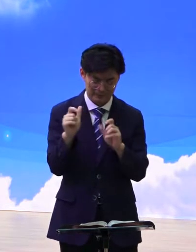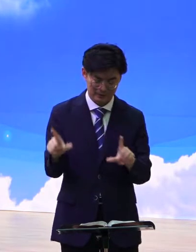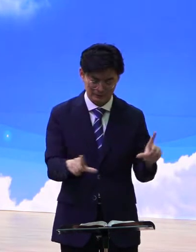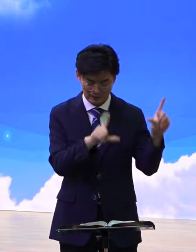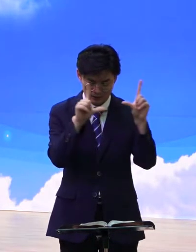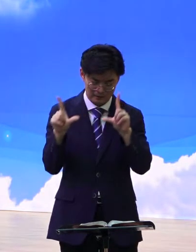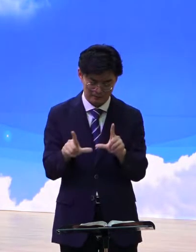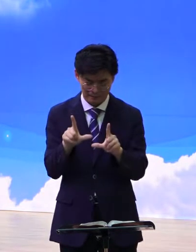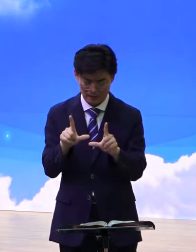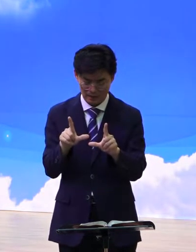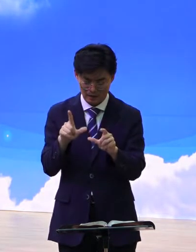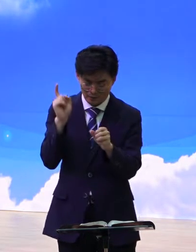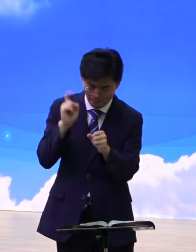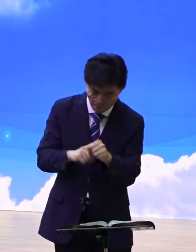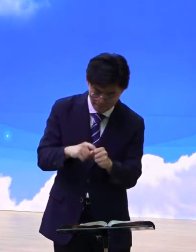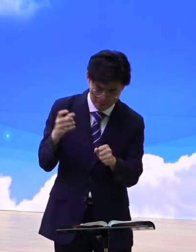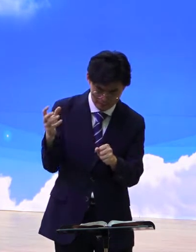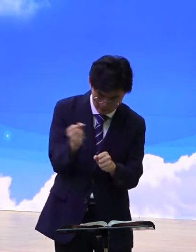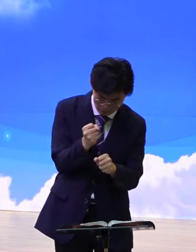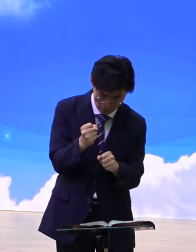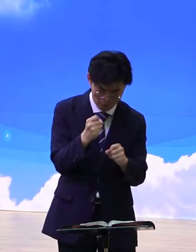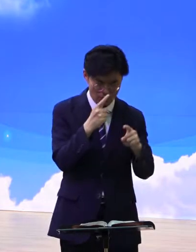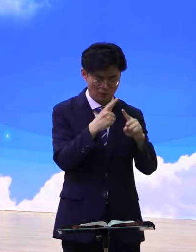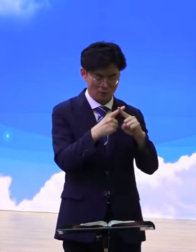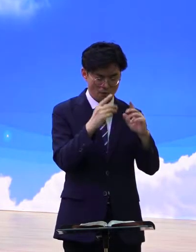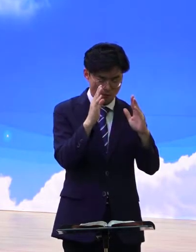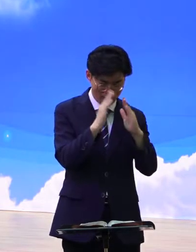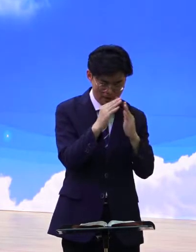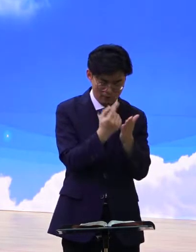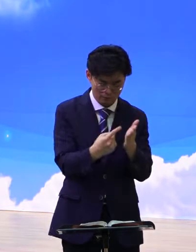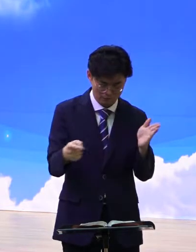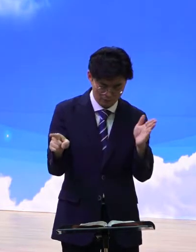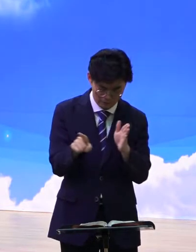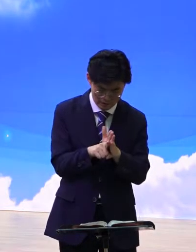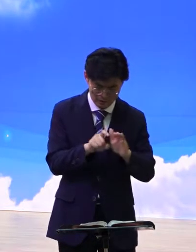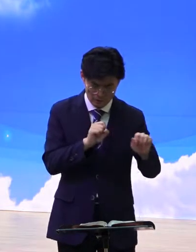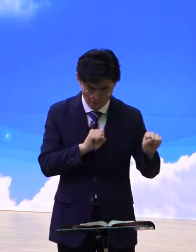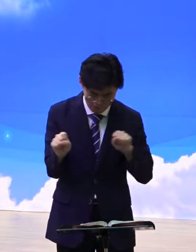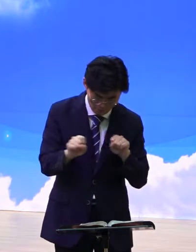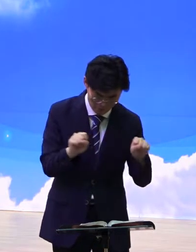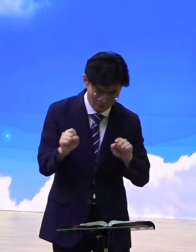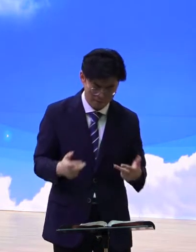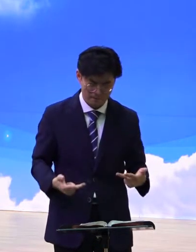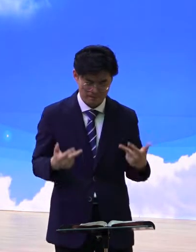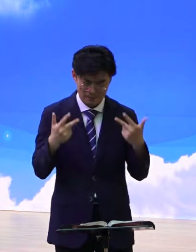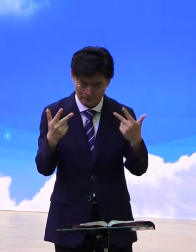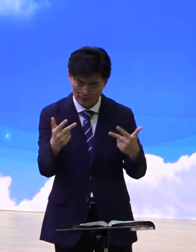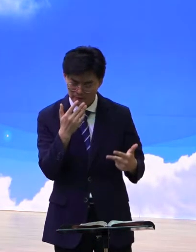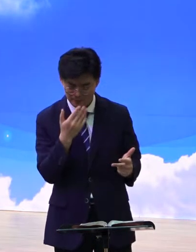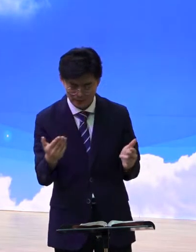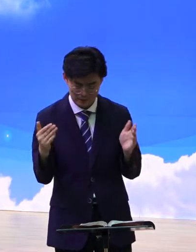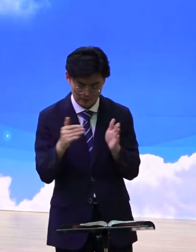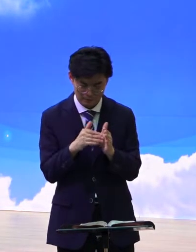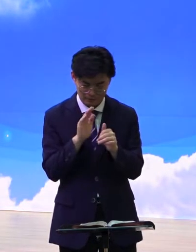위해 교회를 위해 무엇을 할 수 있나 라는 목표를 세우게 하시고 실천할 수 있는 여건을